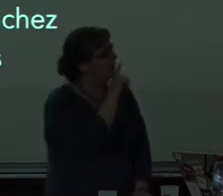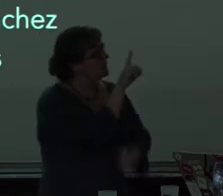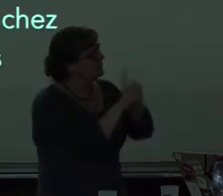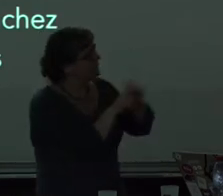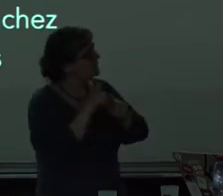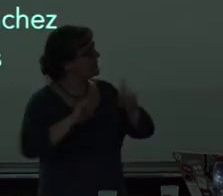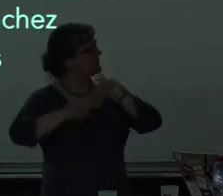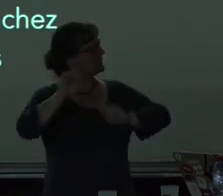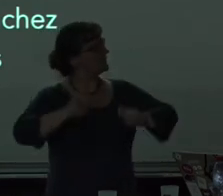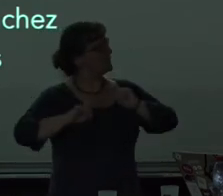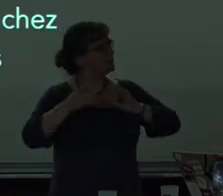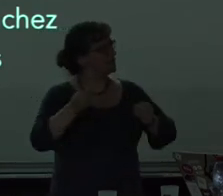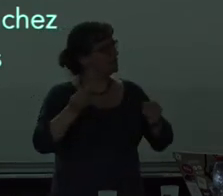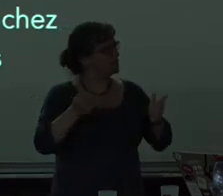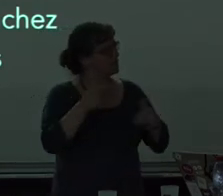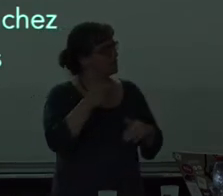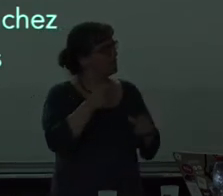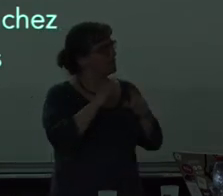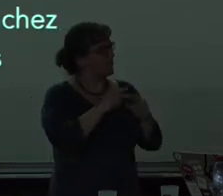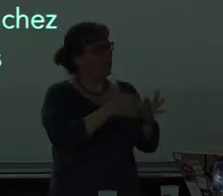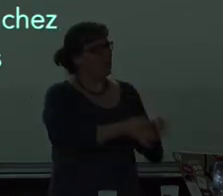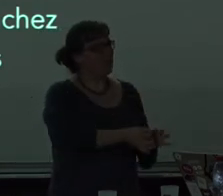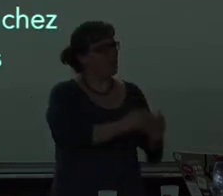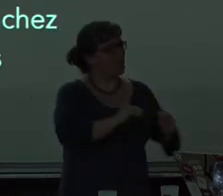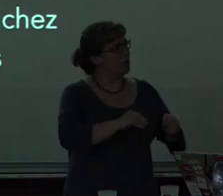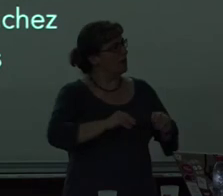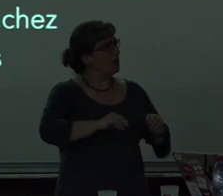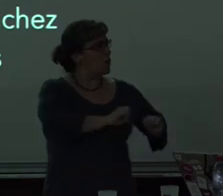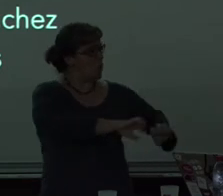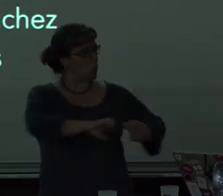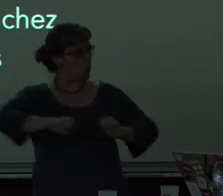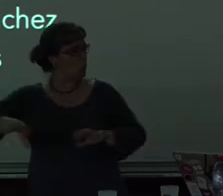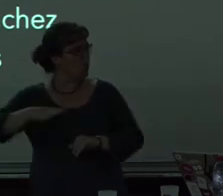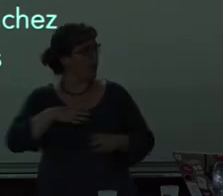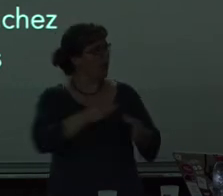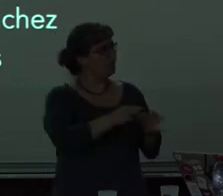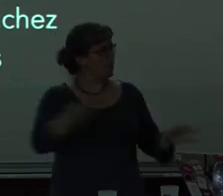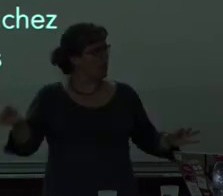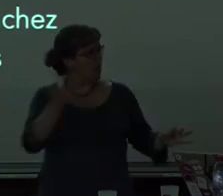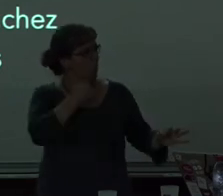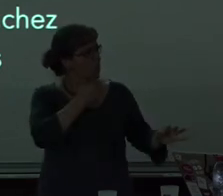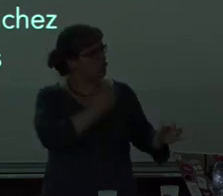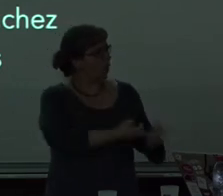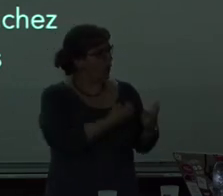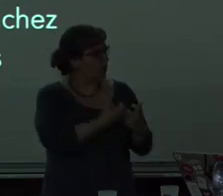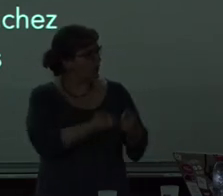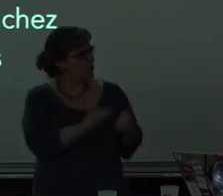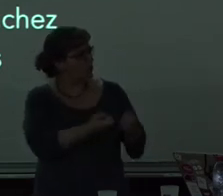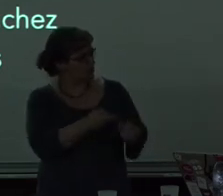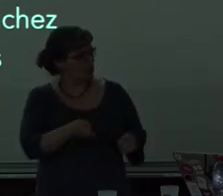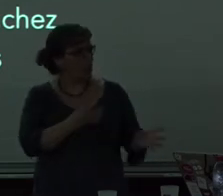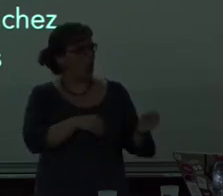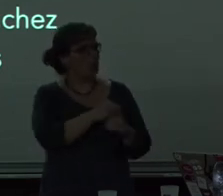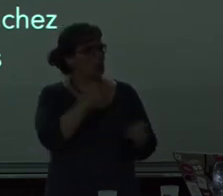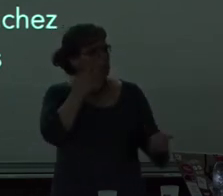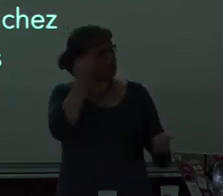parlais, où tu as mentionné un fil rouge, ou des exemples via fil rouge, oui. Et aussi tu as dit qu'il y avait, tu gardais un deuxième exemple